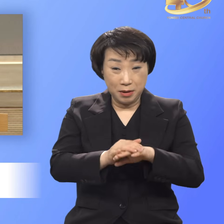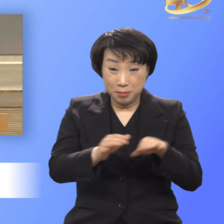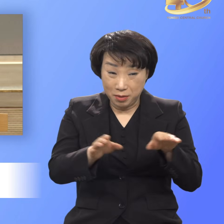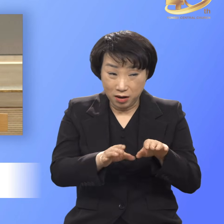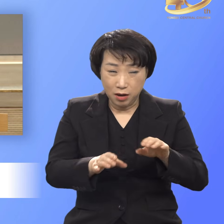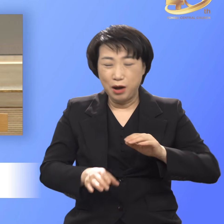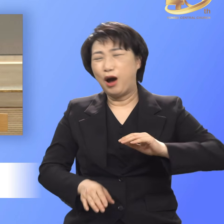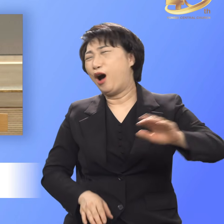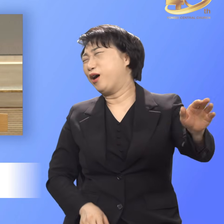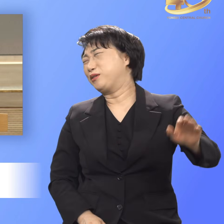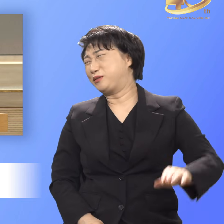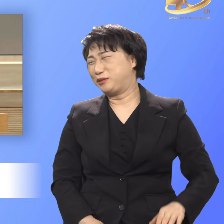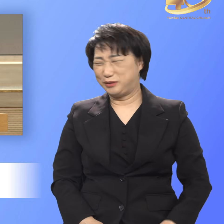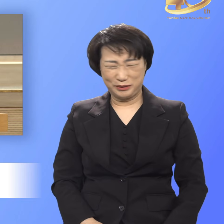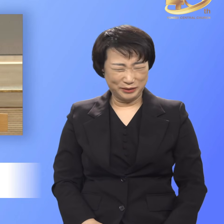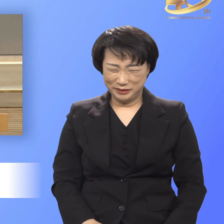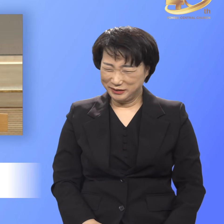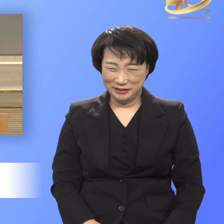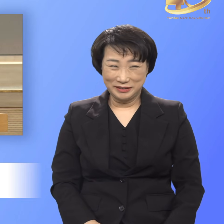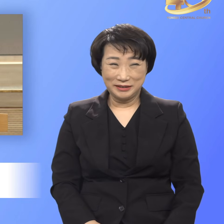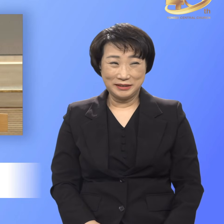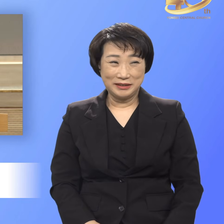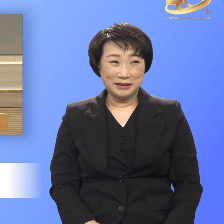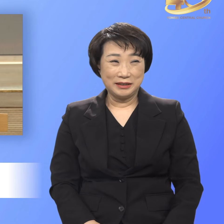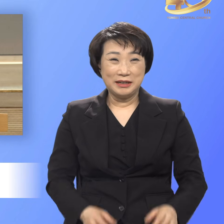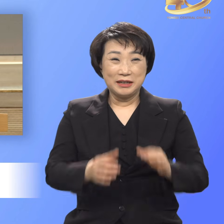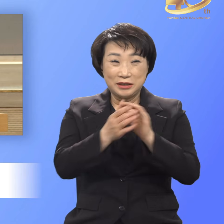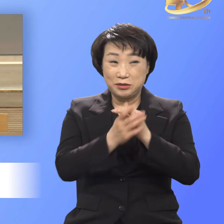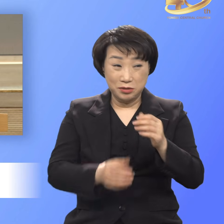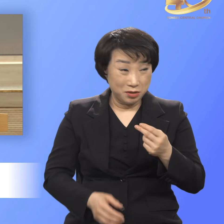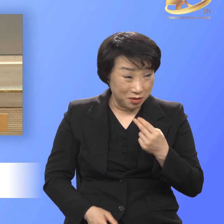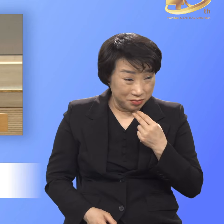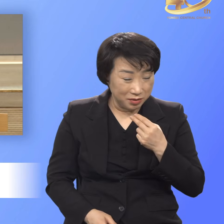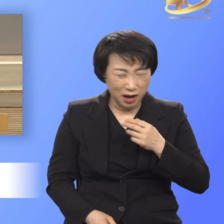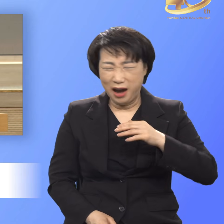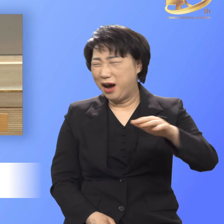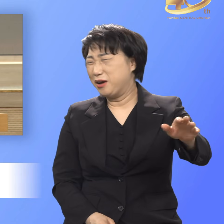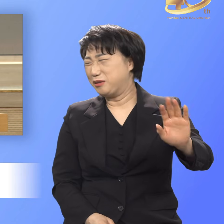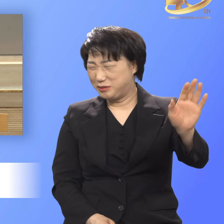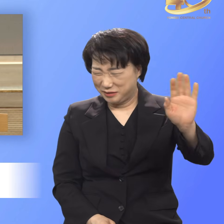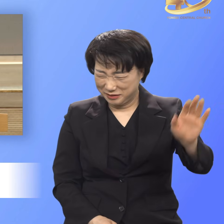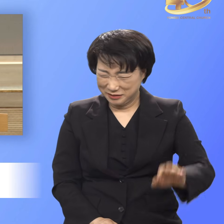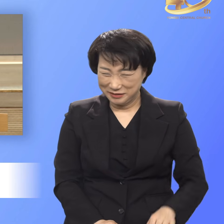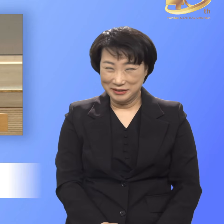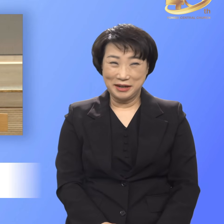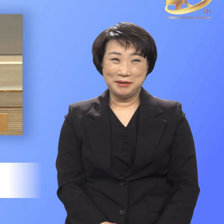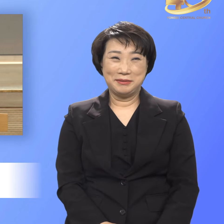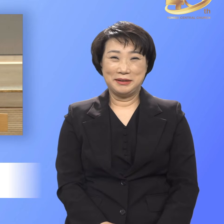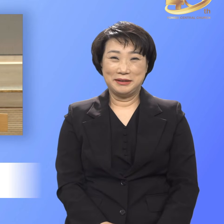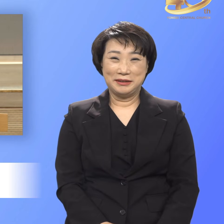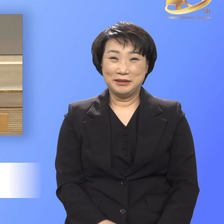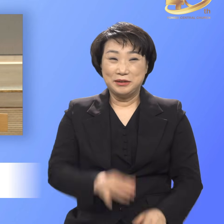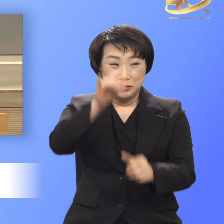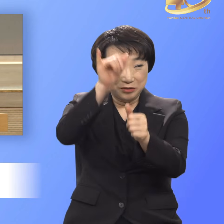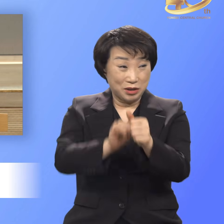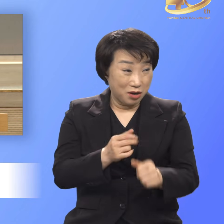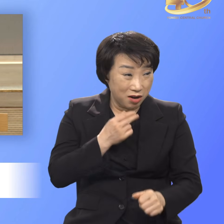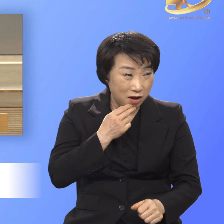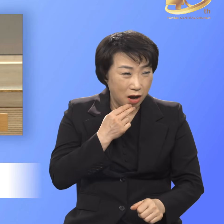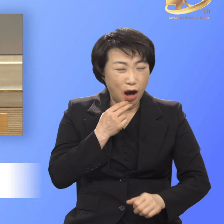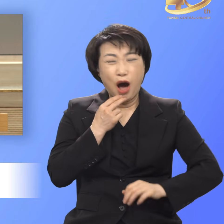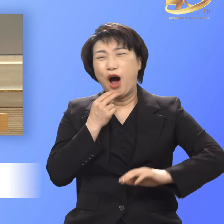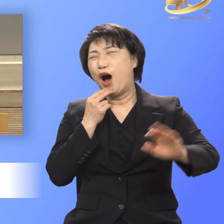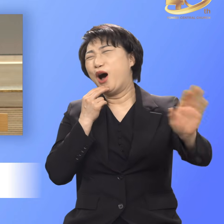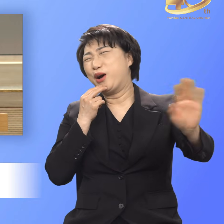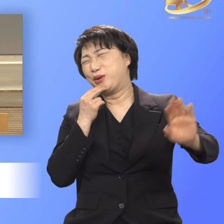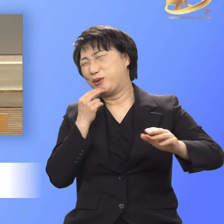드려? 택도 없는 소리. 기도를 안 해? 택도 없는 소리. 충성을 안 해?